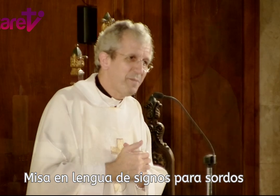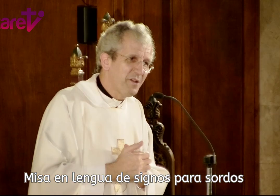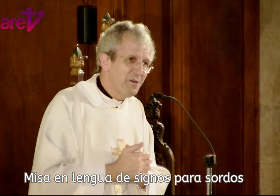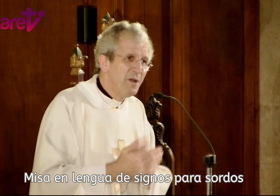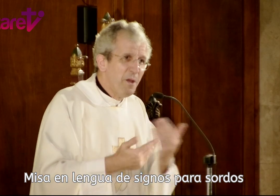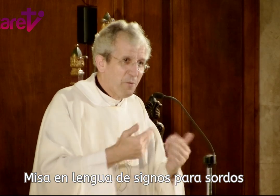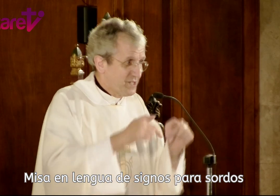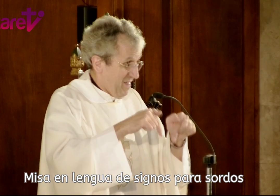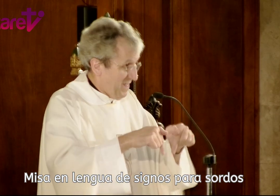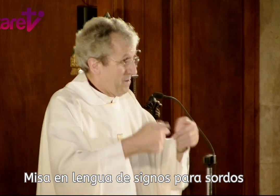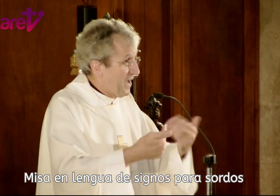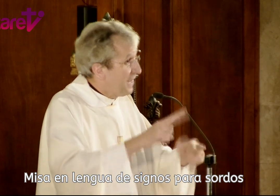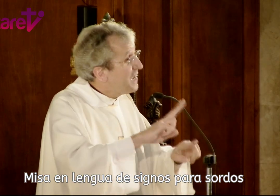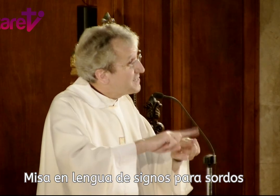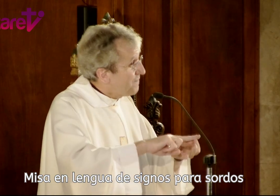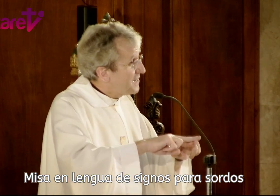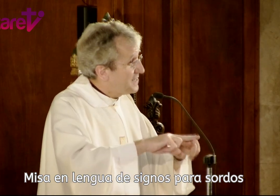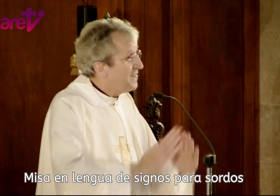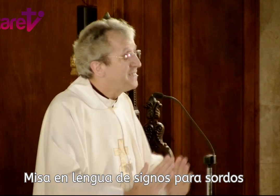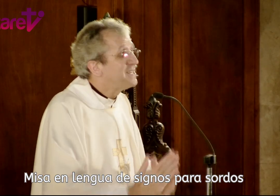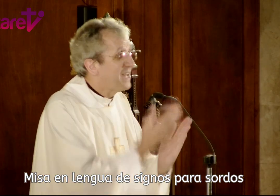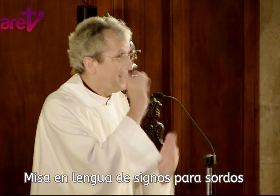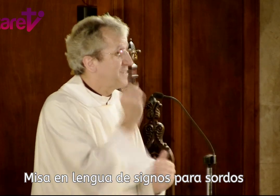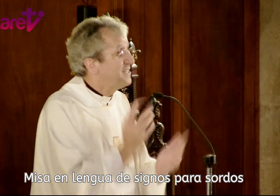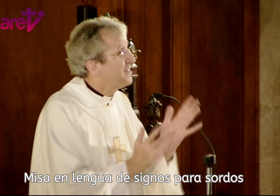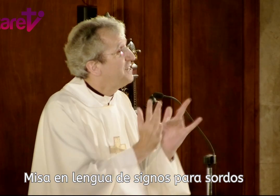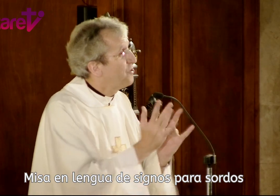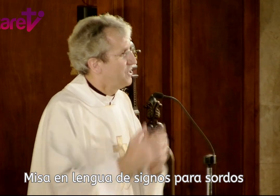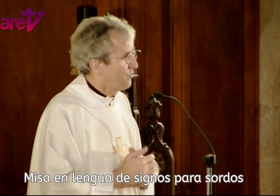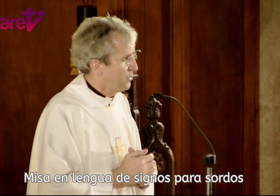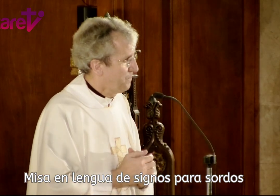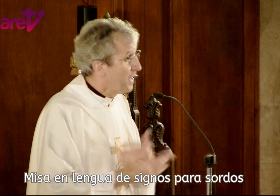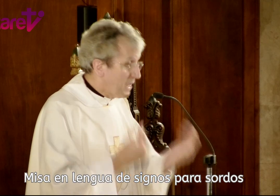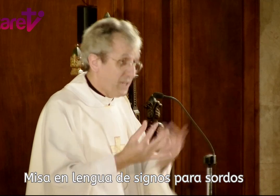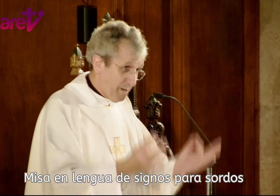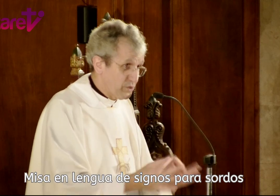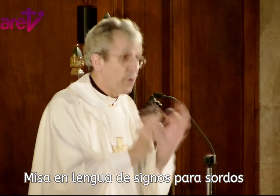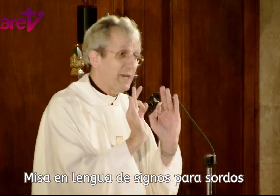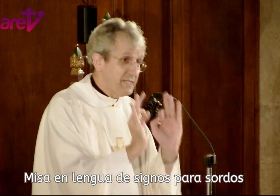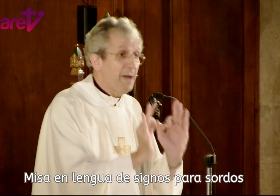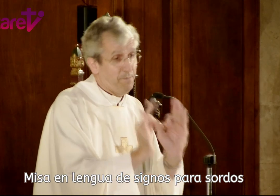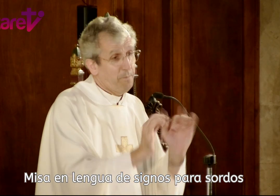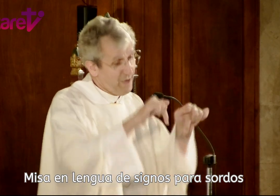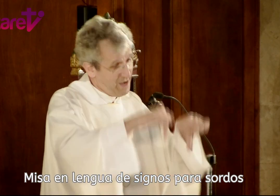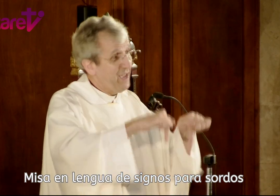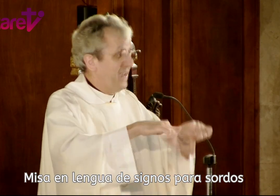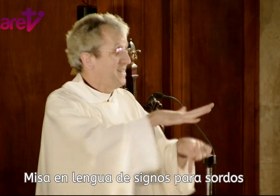domingo, pues celebrar esta fiesta de Santa Teresita del Niño Jesús. Y celebramos esta Eucaristía propia en este